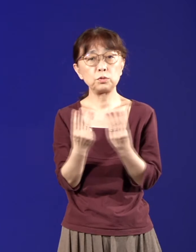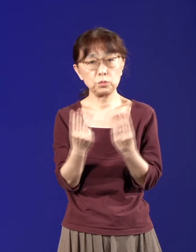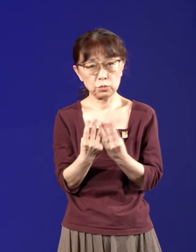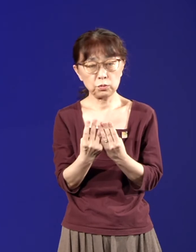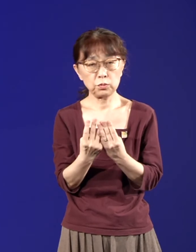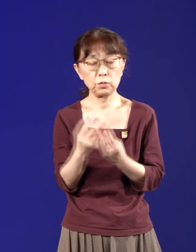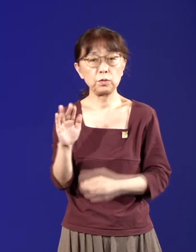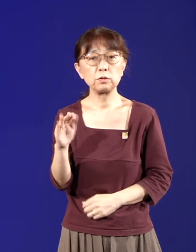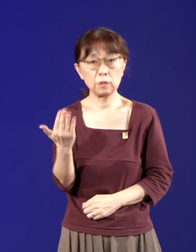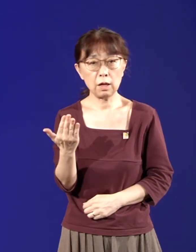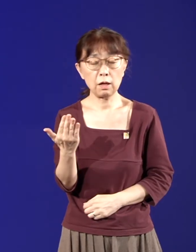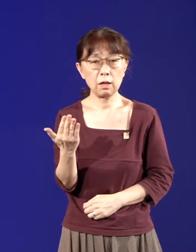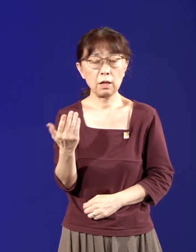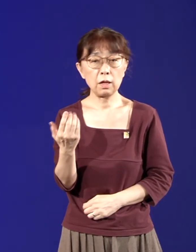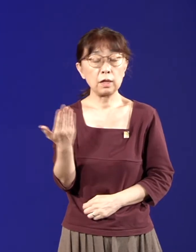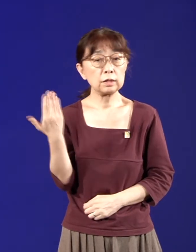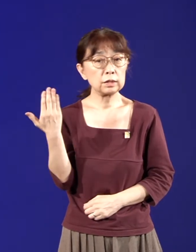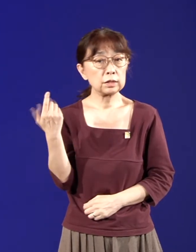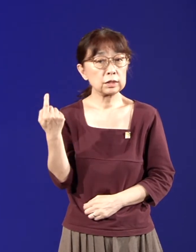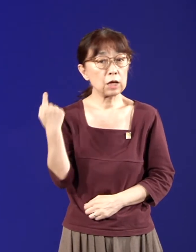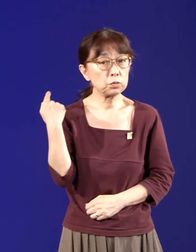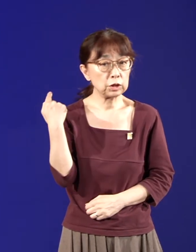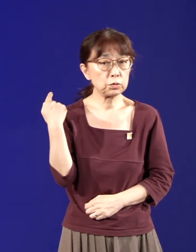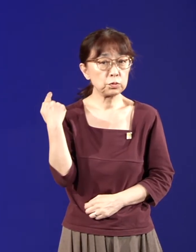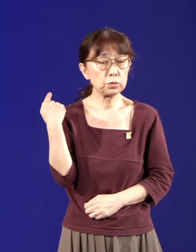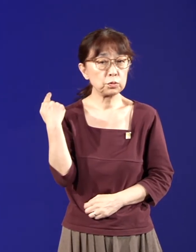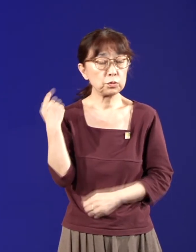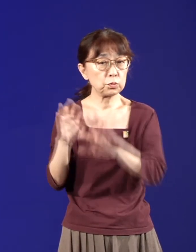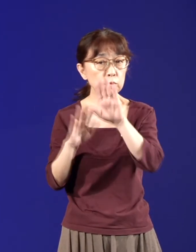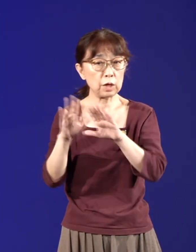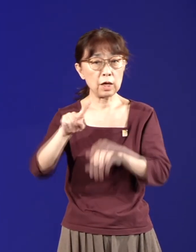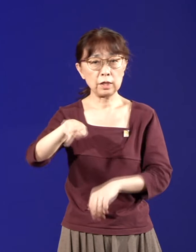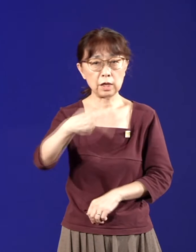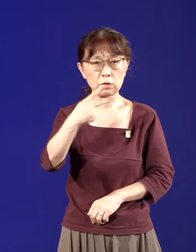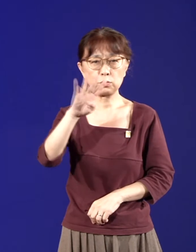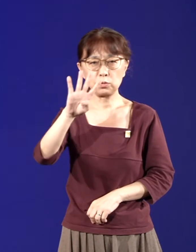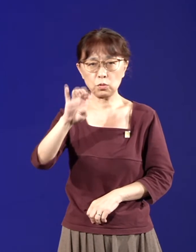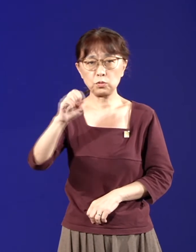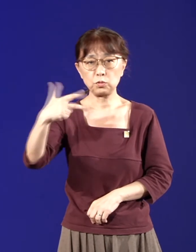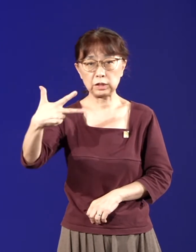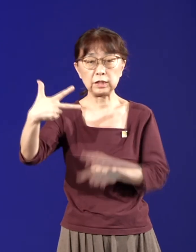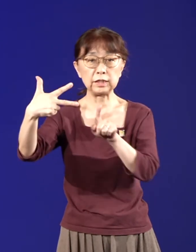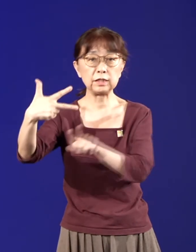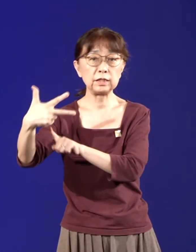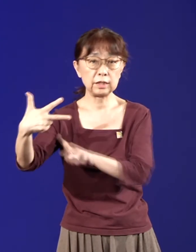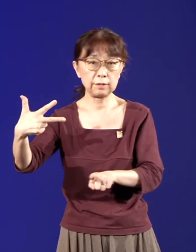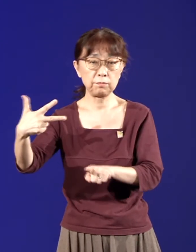が、昨日現の時点で247人ということになっ